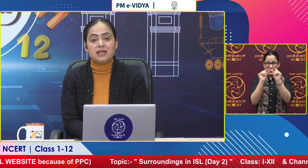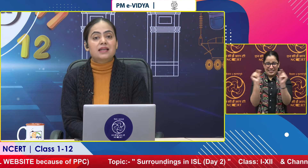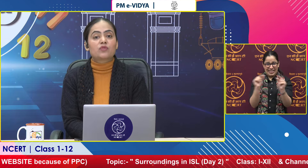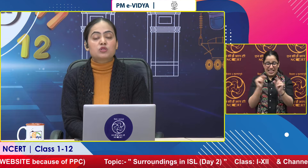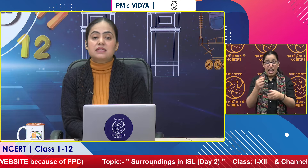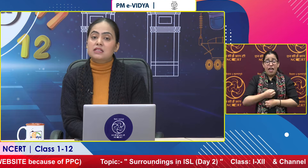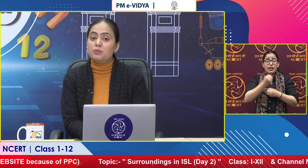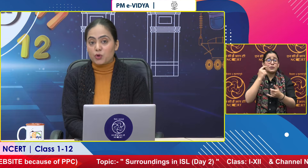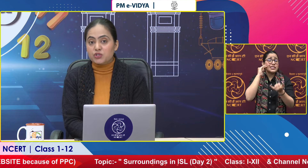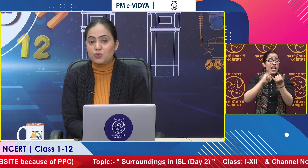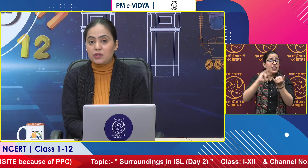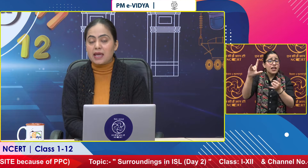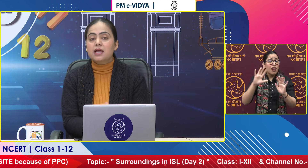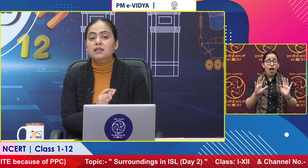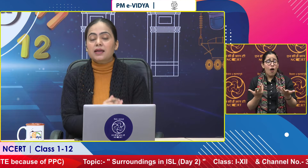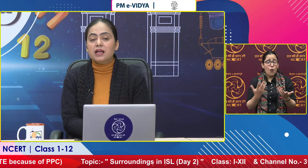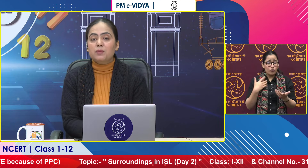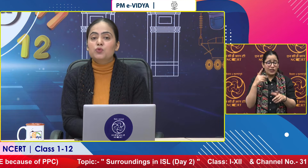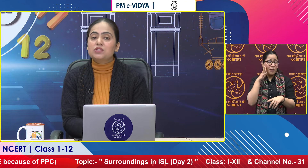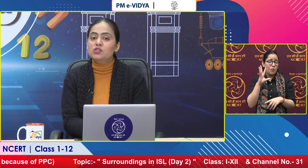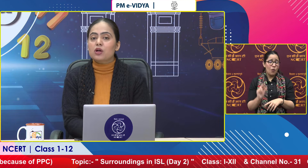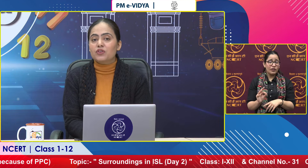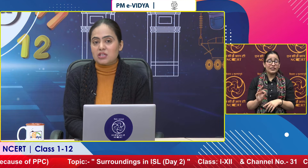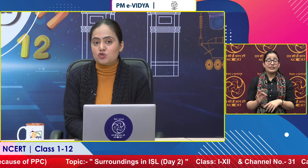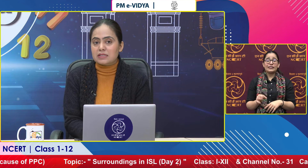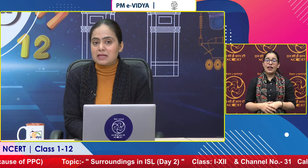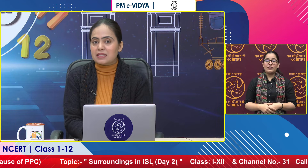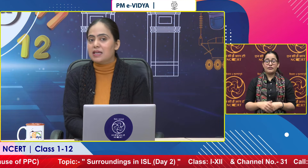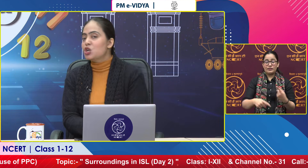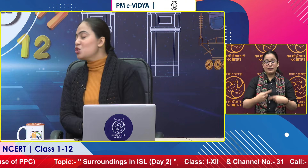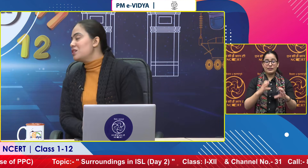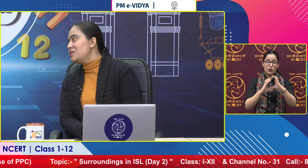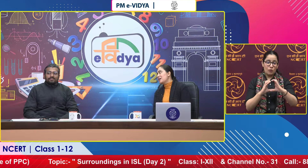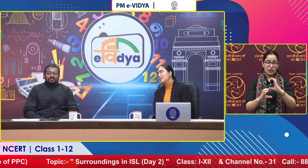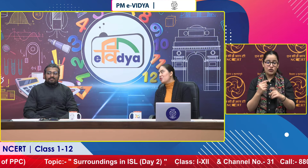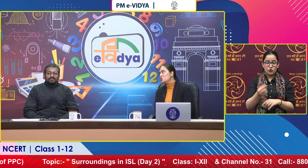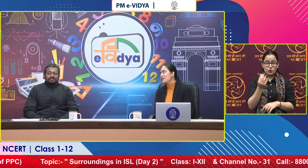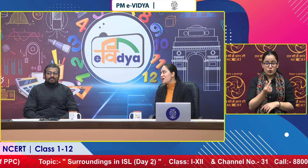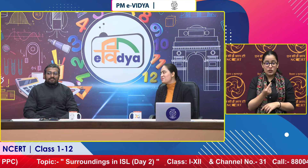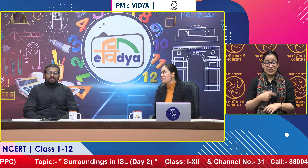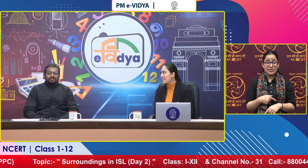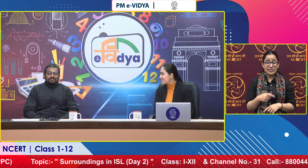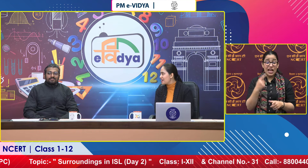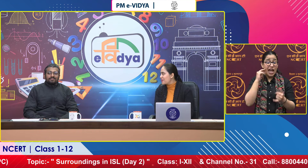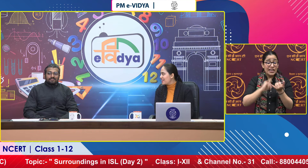साइन लैंग्वेज में सीखना बहुत ज़रूरी है ताकि हम रूटीन कॉन्वर्सेशंस कर सकें। तो सर, साइन लैंग्वेज में हम कैसे कर पाएंगे